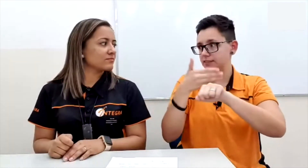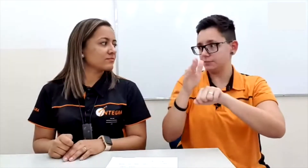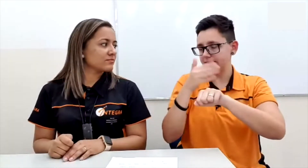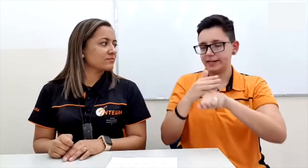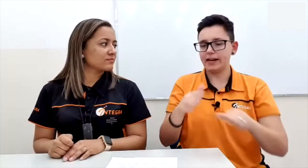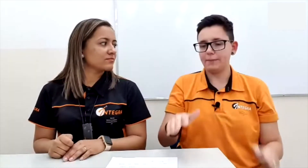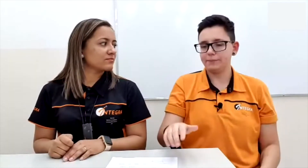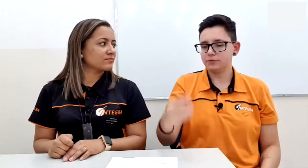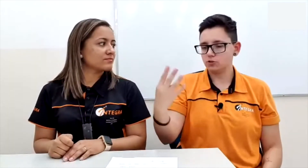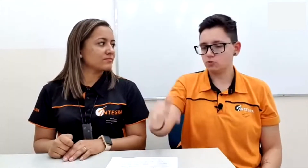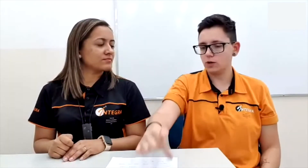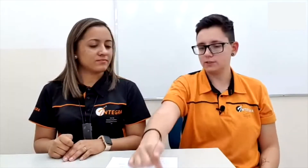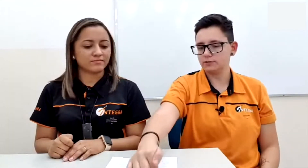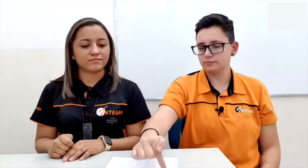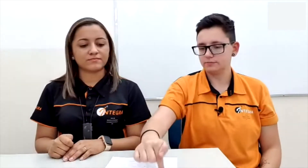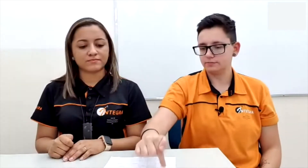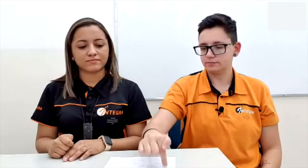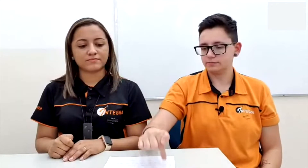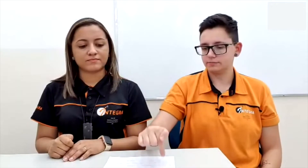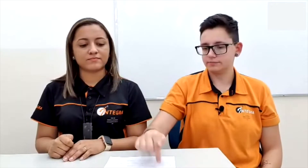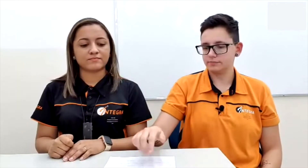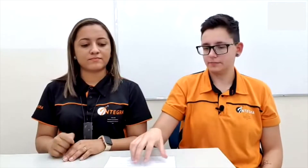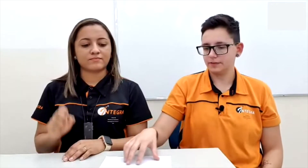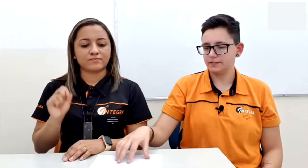para treinar. Só o 4.